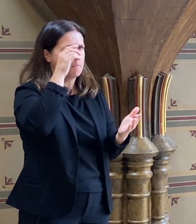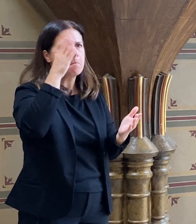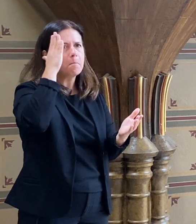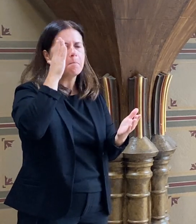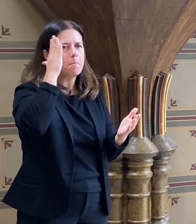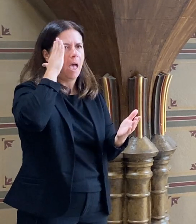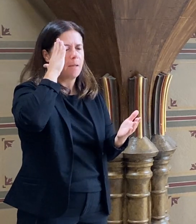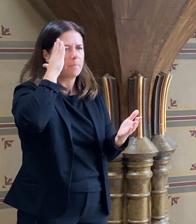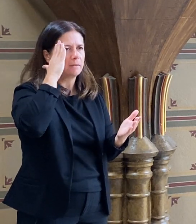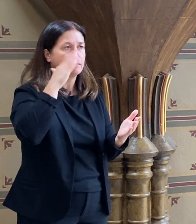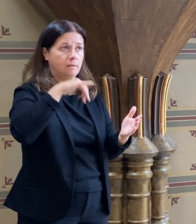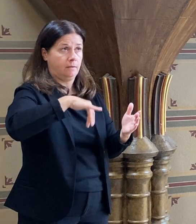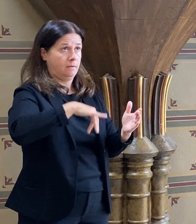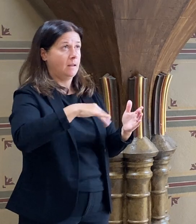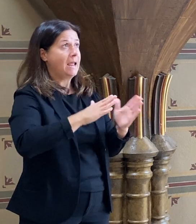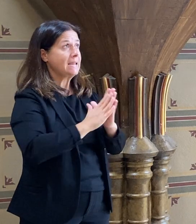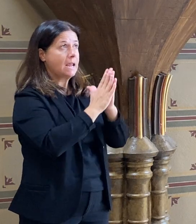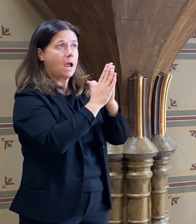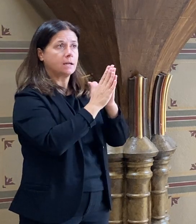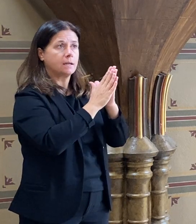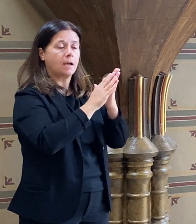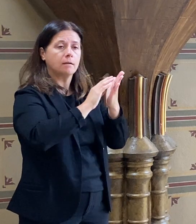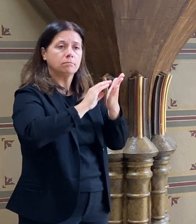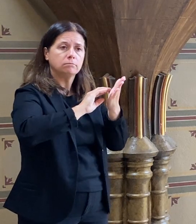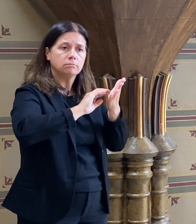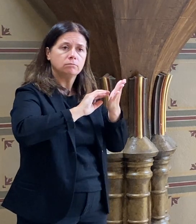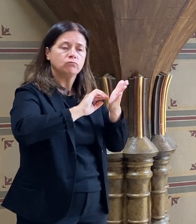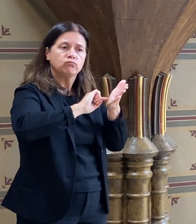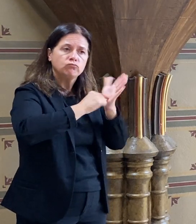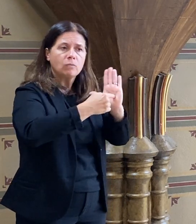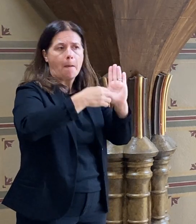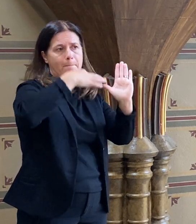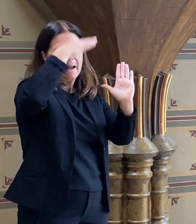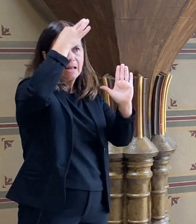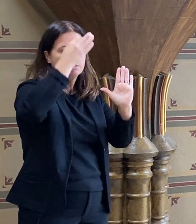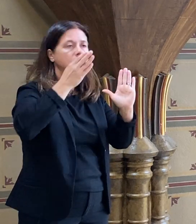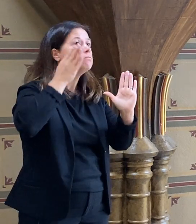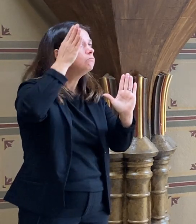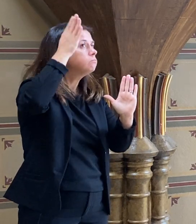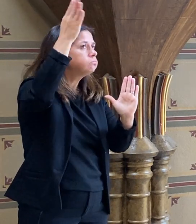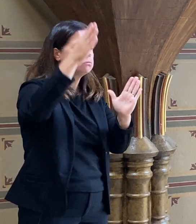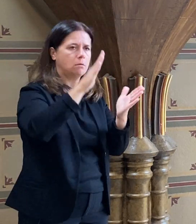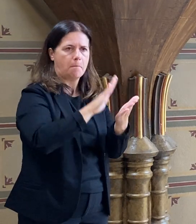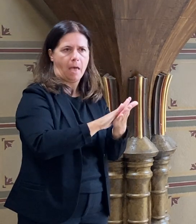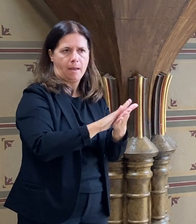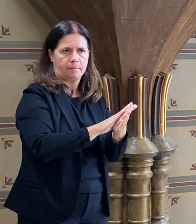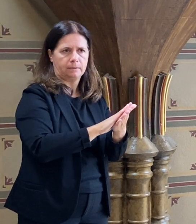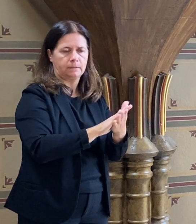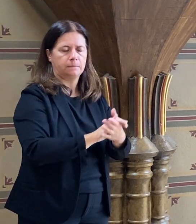das Bild unserer Kirche nachhaltig und für immer geprägt.